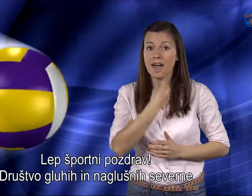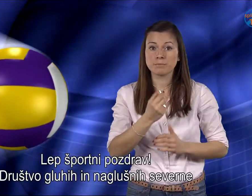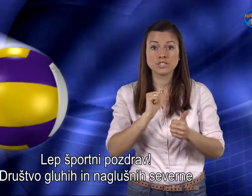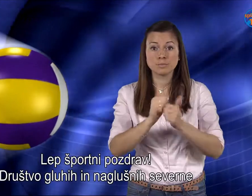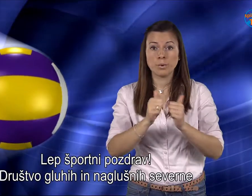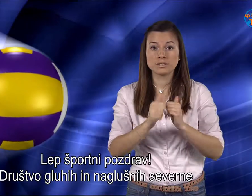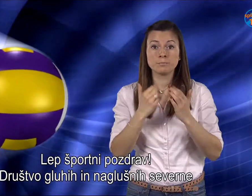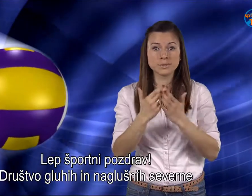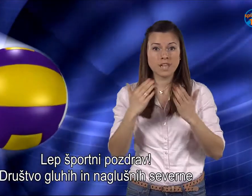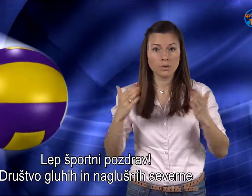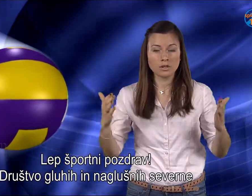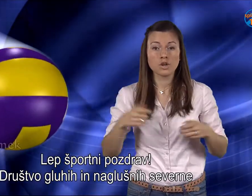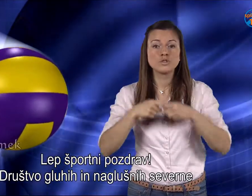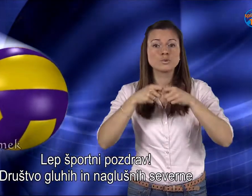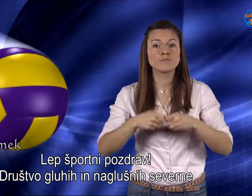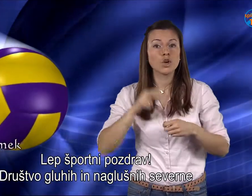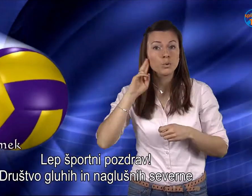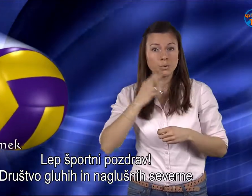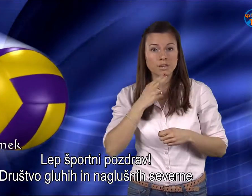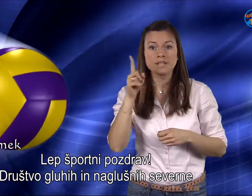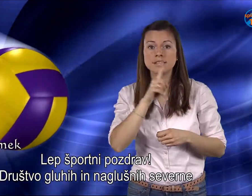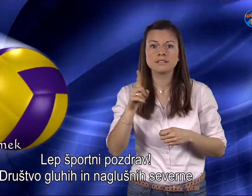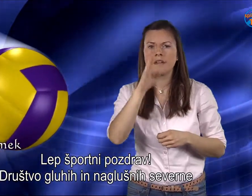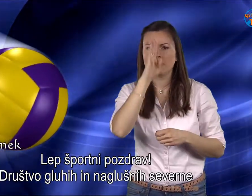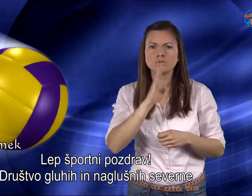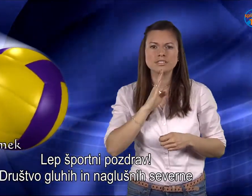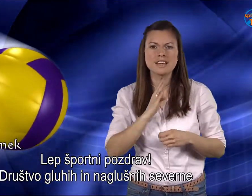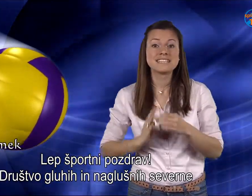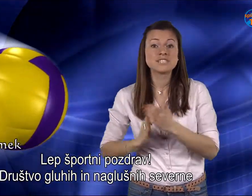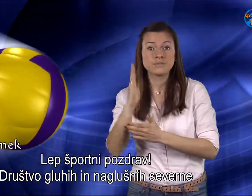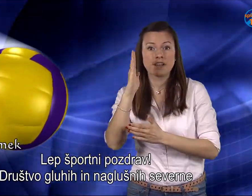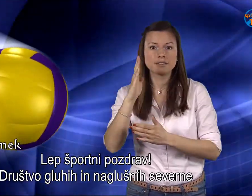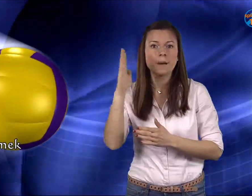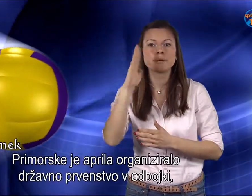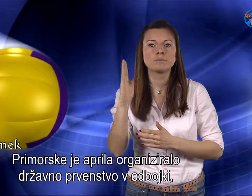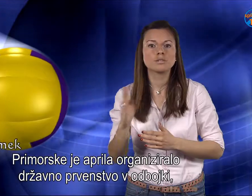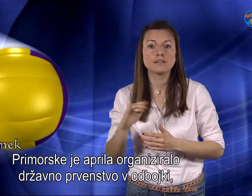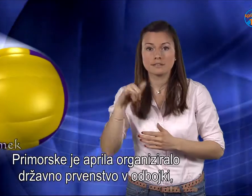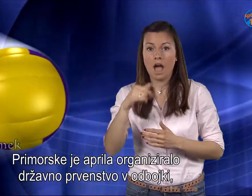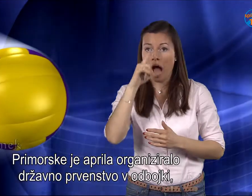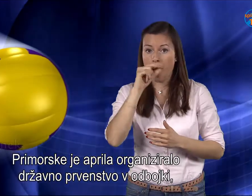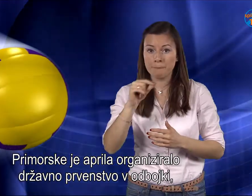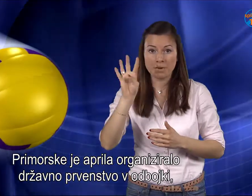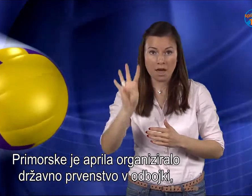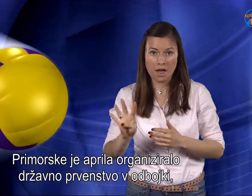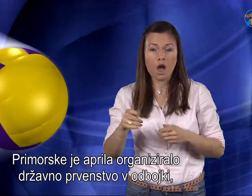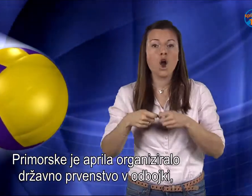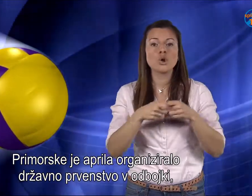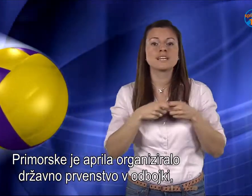Lep športni pozdrav. Društvo gluhih in naglušnih Severne Primorske je aprila organiziralo državno prvenstvo v